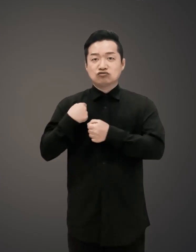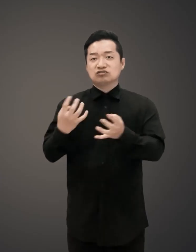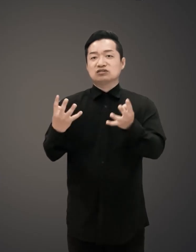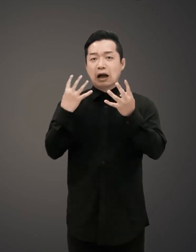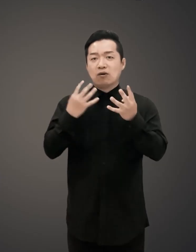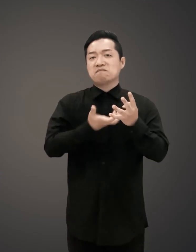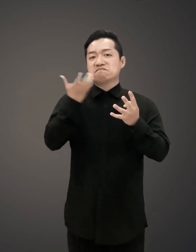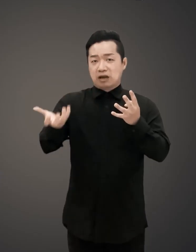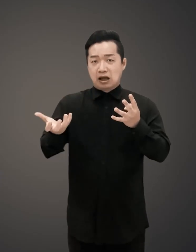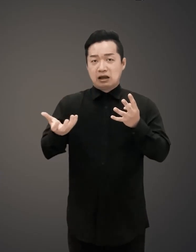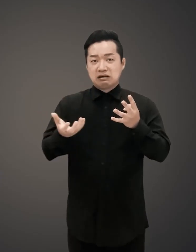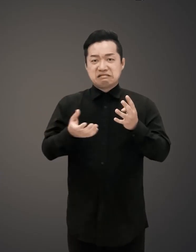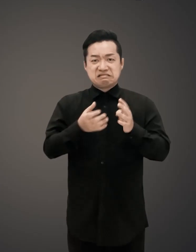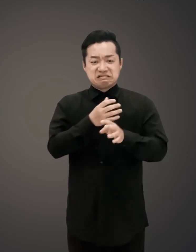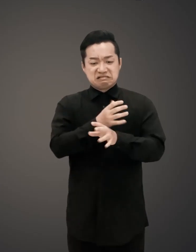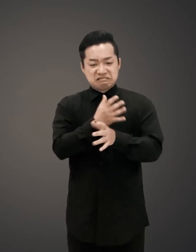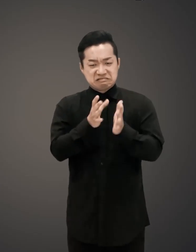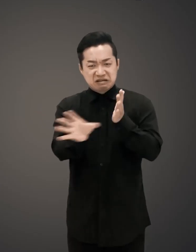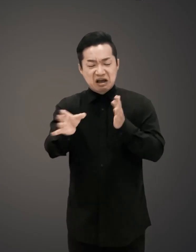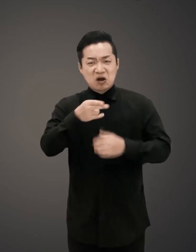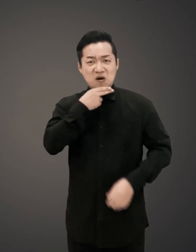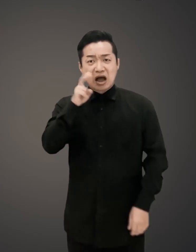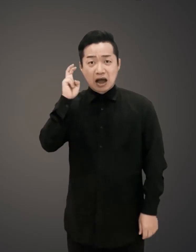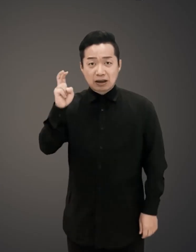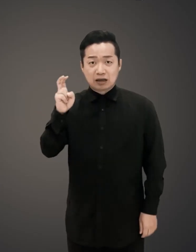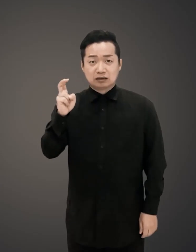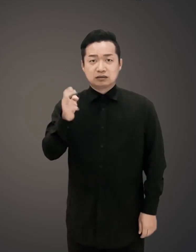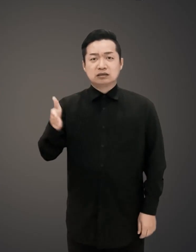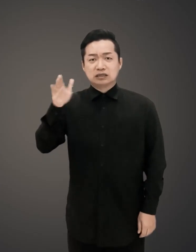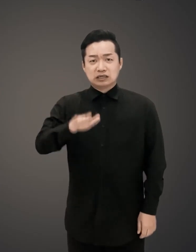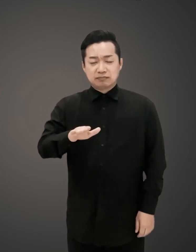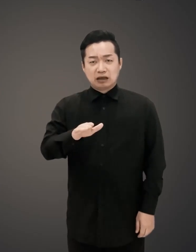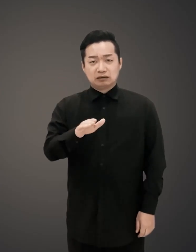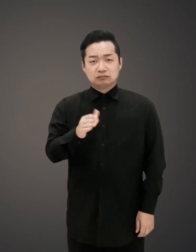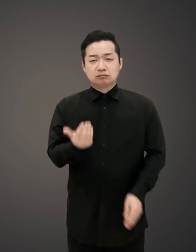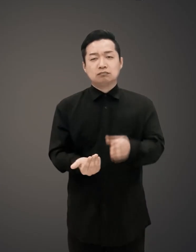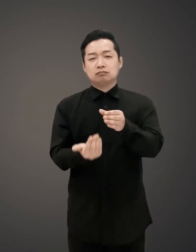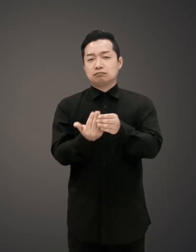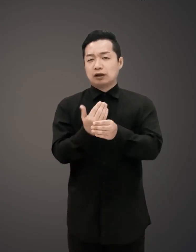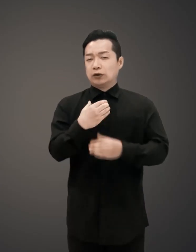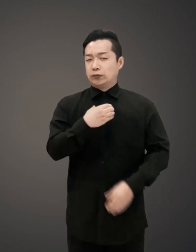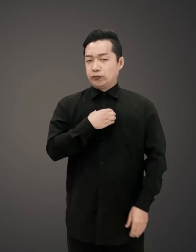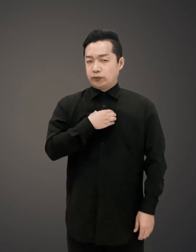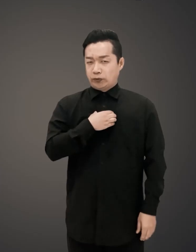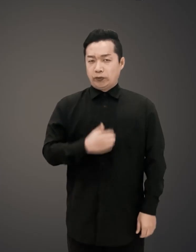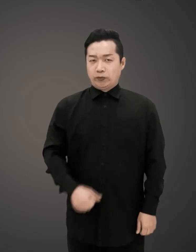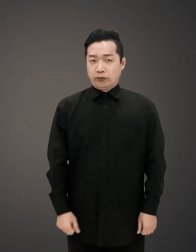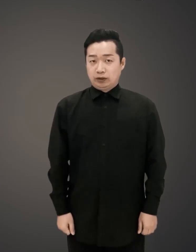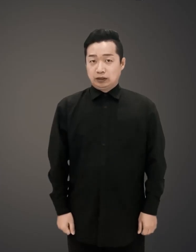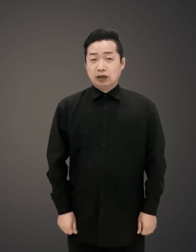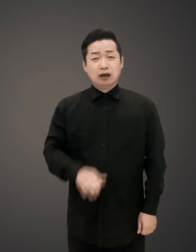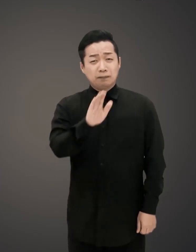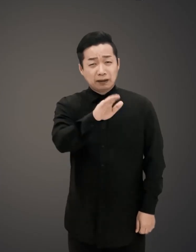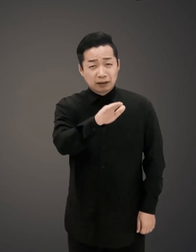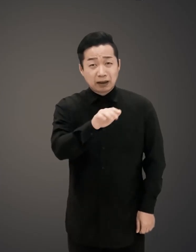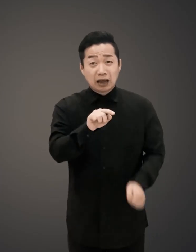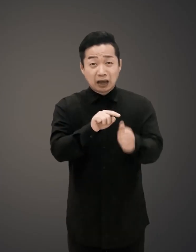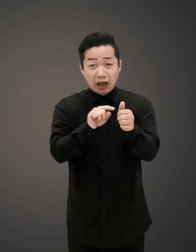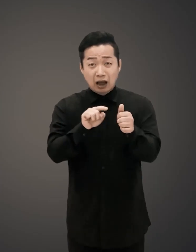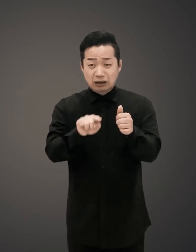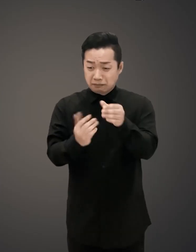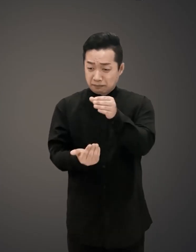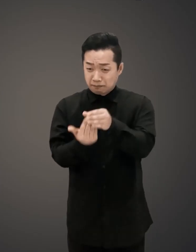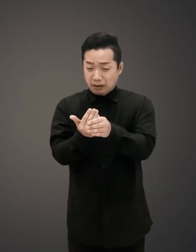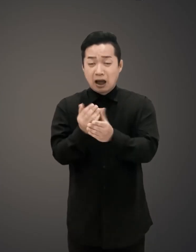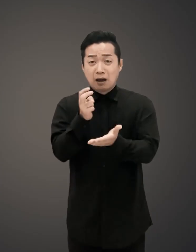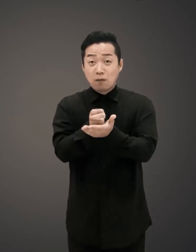감옥으로 이감합니다. 말썽이 생길 것 같진 않지만 전혀 그런 일이 없을 거라는 보장도 없죠. 에디커스, 자네는